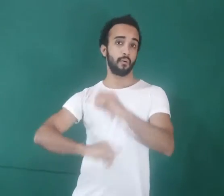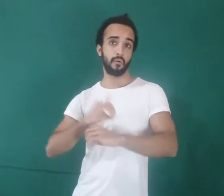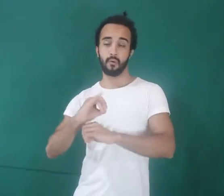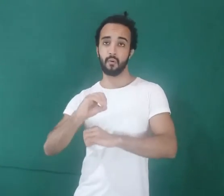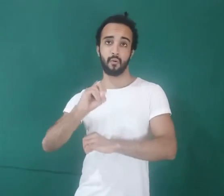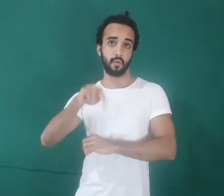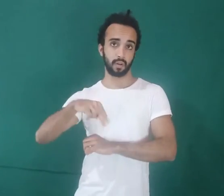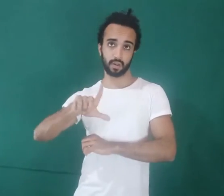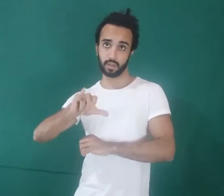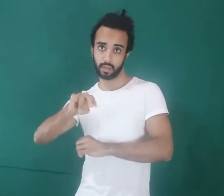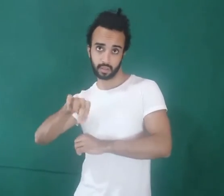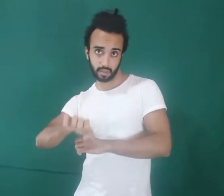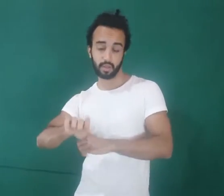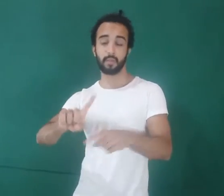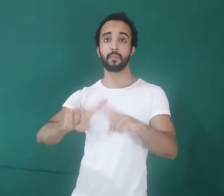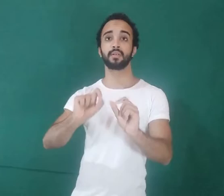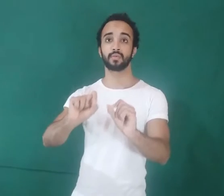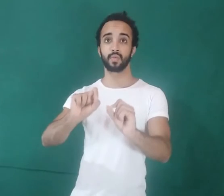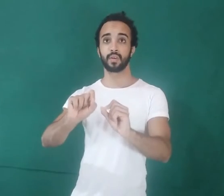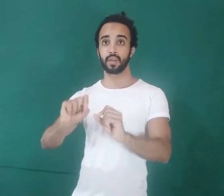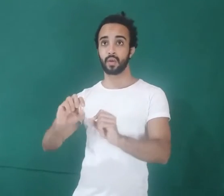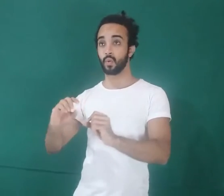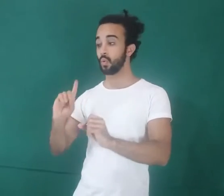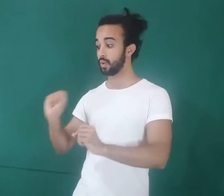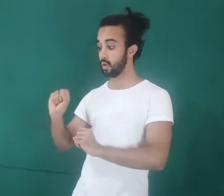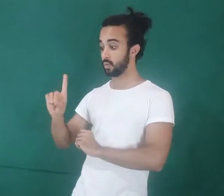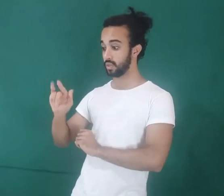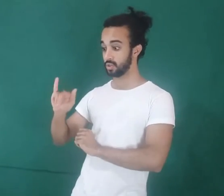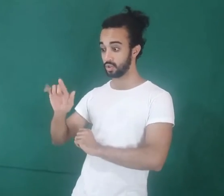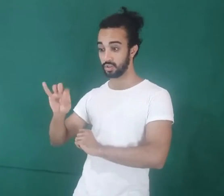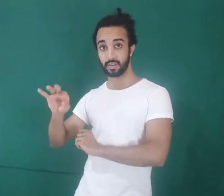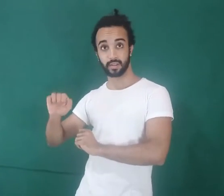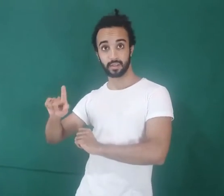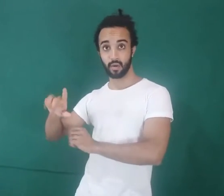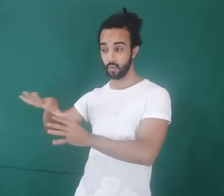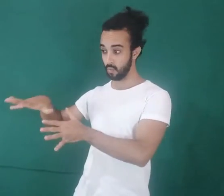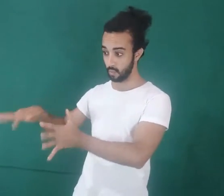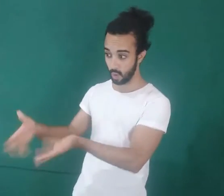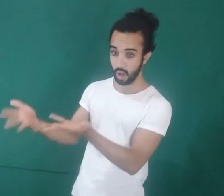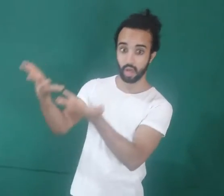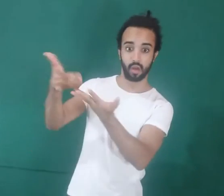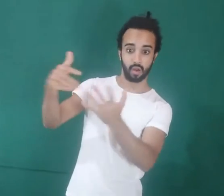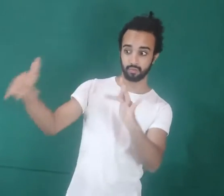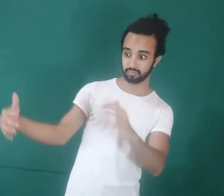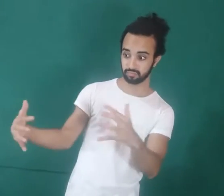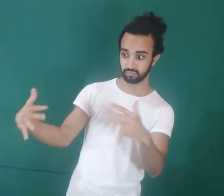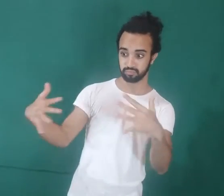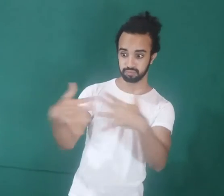digital, mas o digital exponencializa essas conexões. Por quê? Essa rede espalhada, apesar de